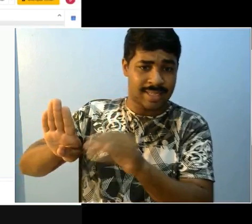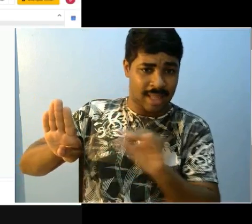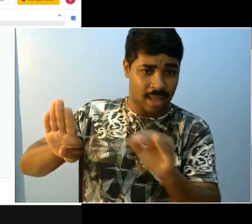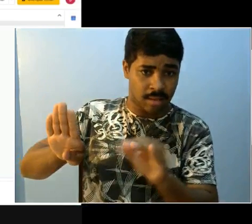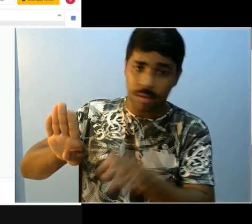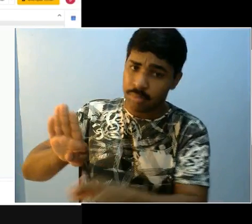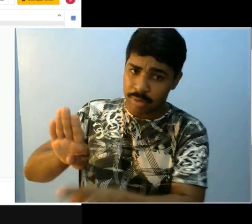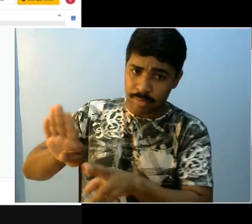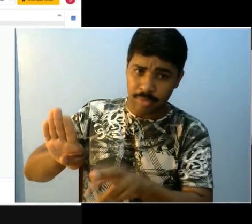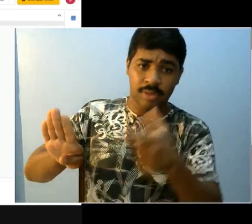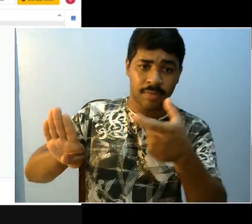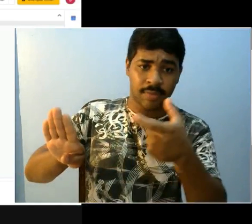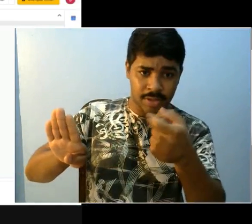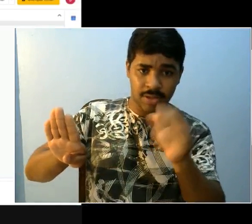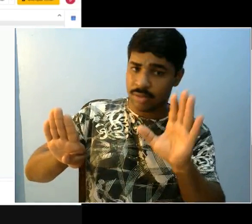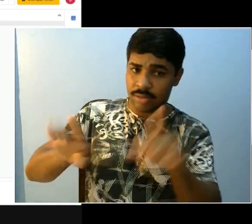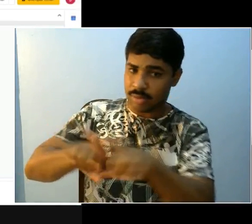20.